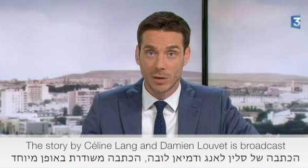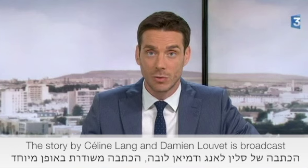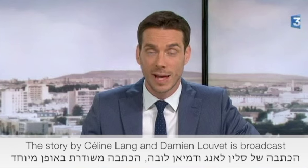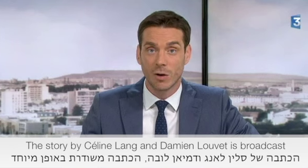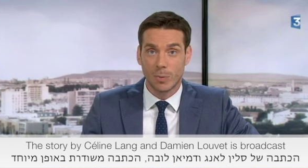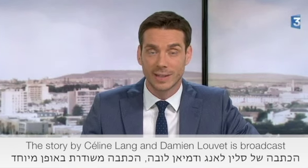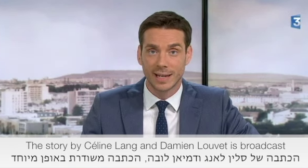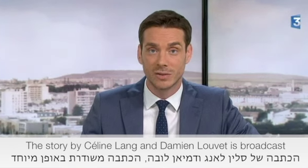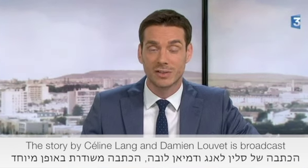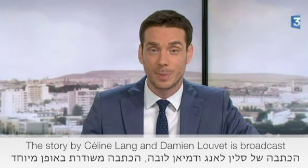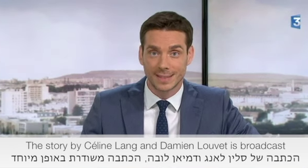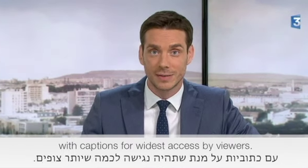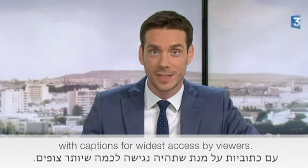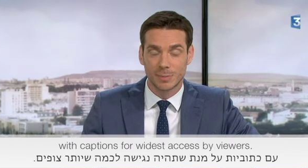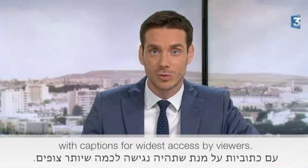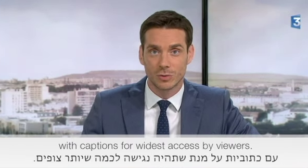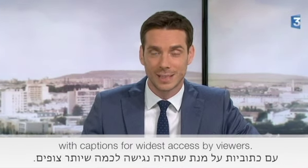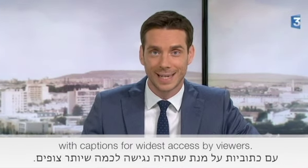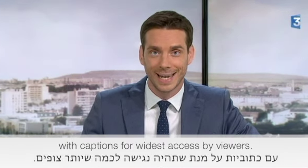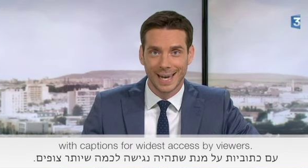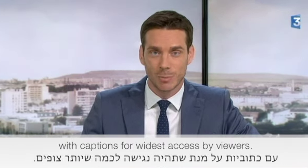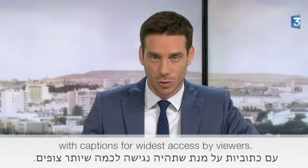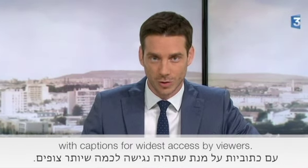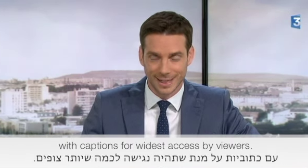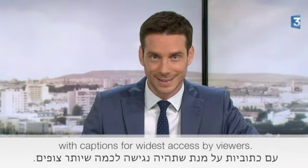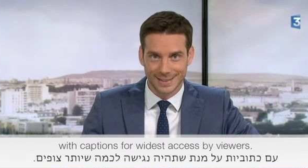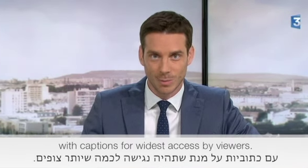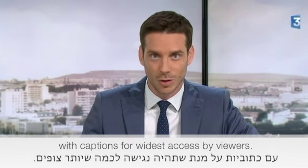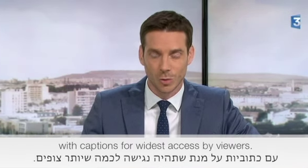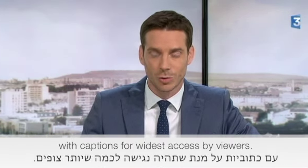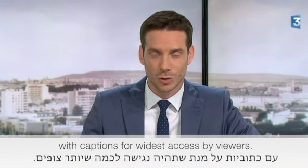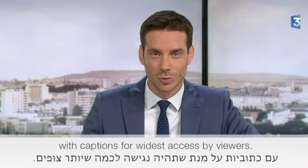Louvet, un reportage spécifiquement sous-titré pour le rendre accessible au plus grand nombre.